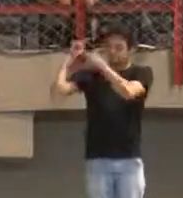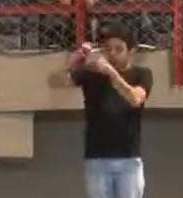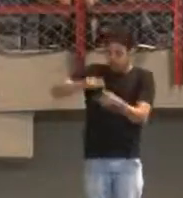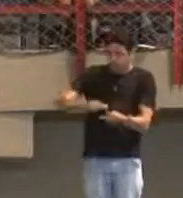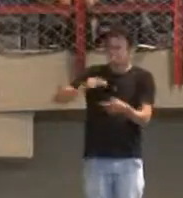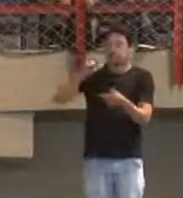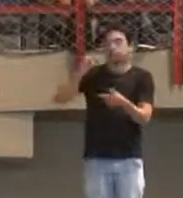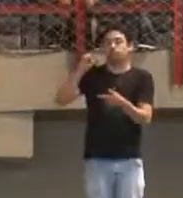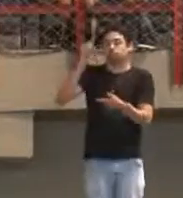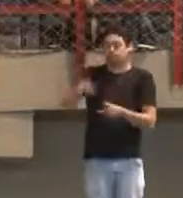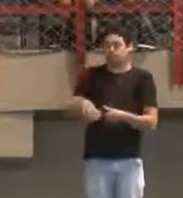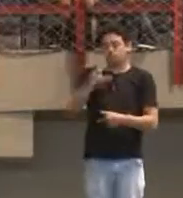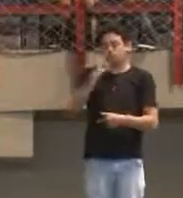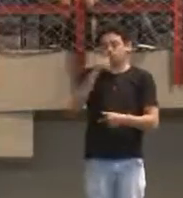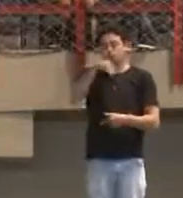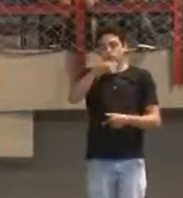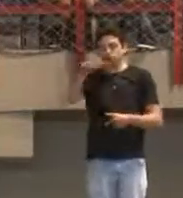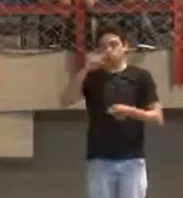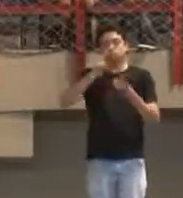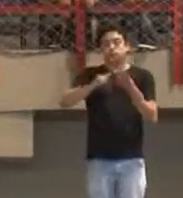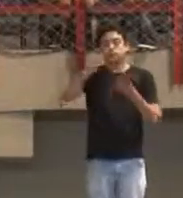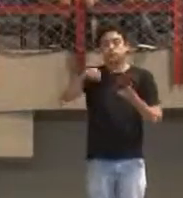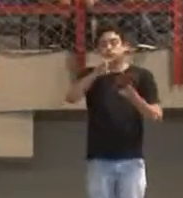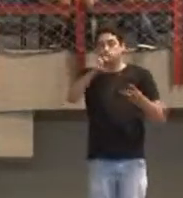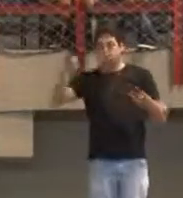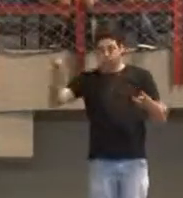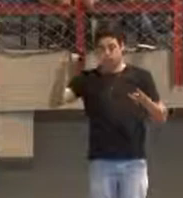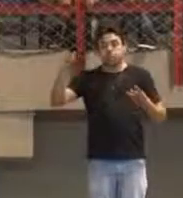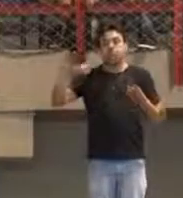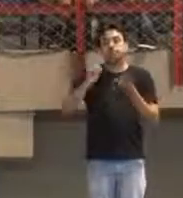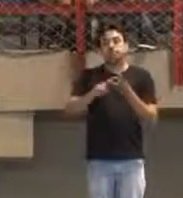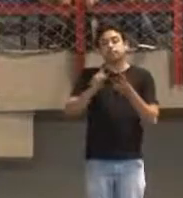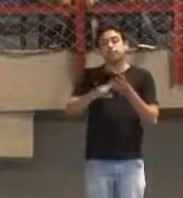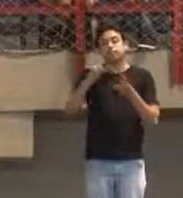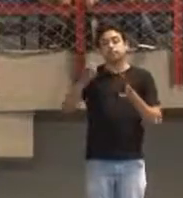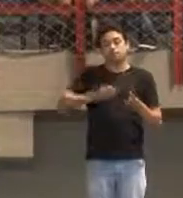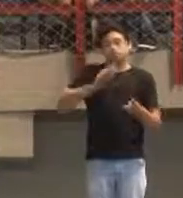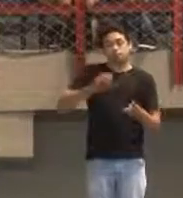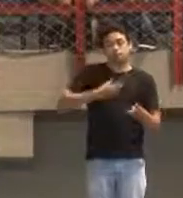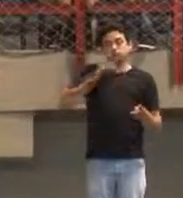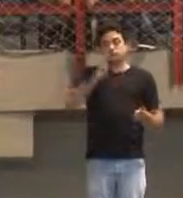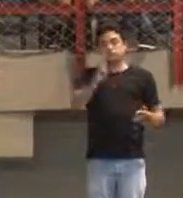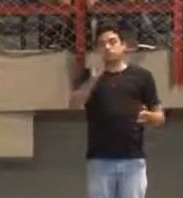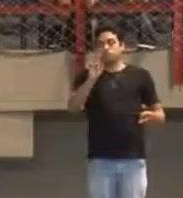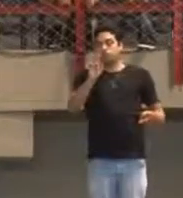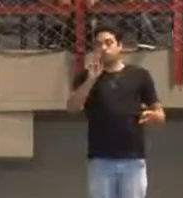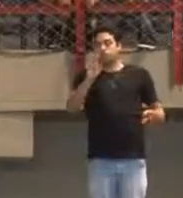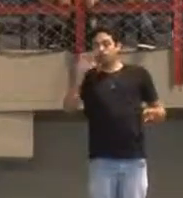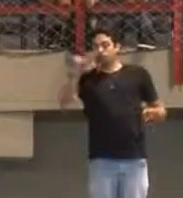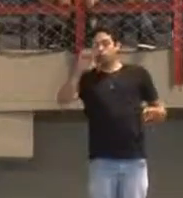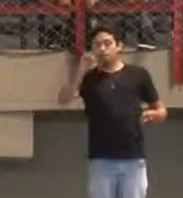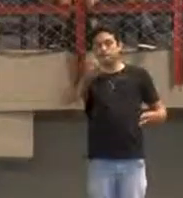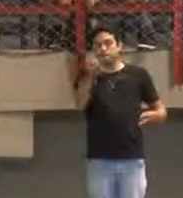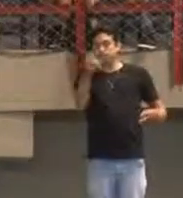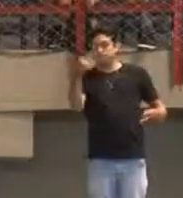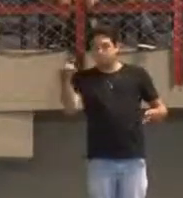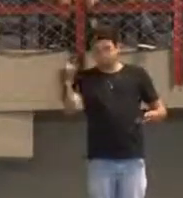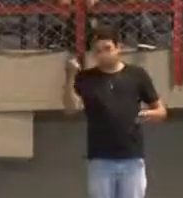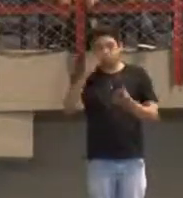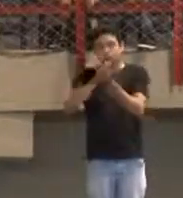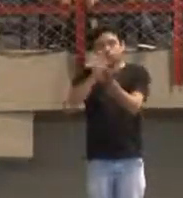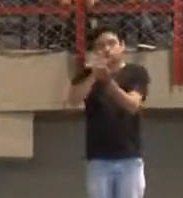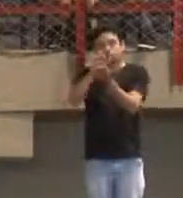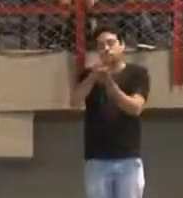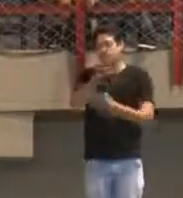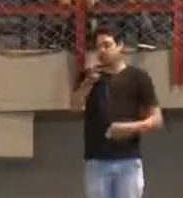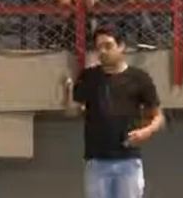poesia clássica, 1500. Poesia barroca, do Gregório de Matos, 1600. Você vai botando aí a